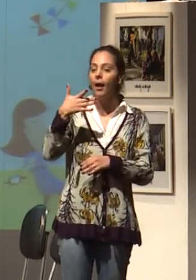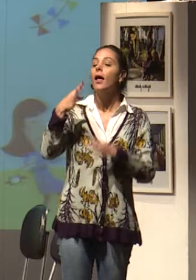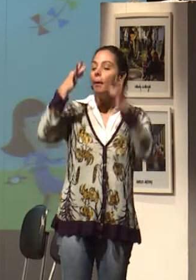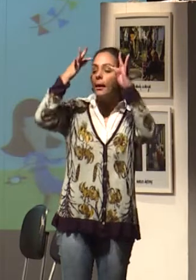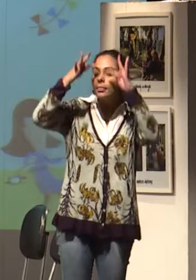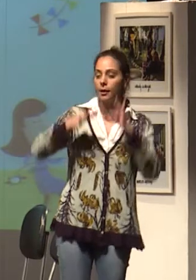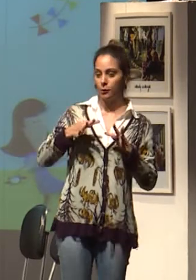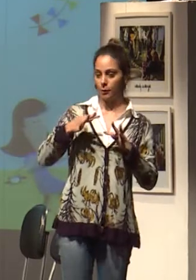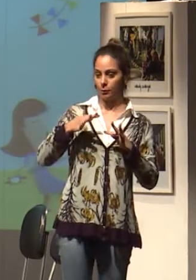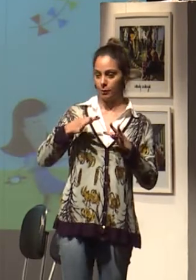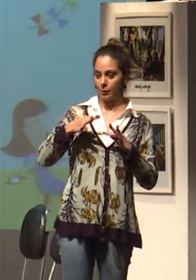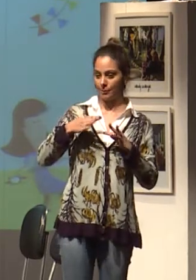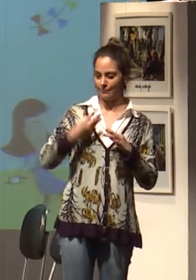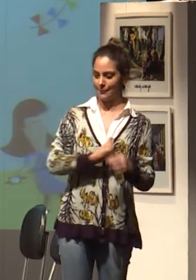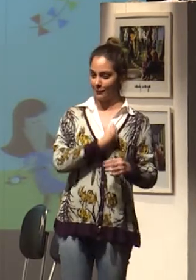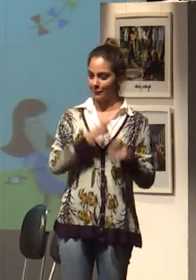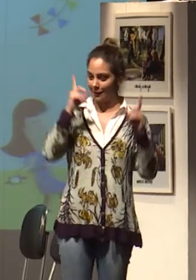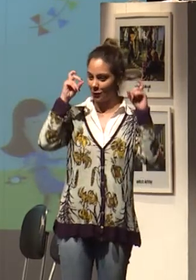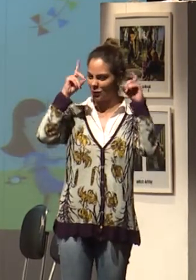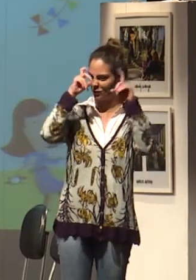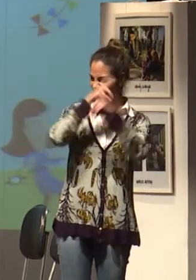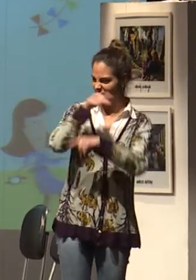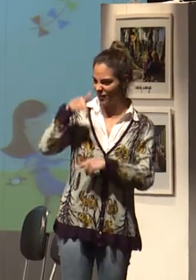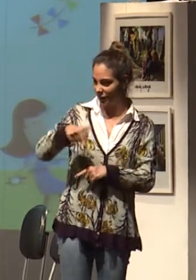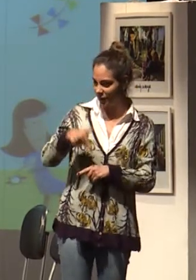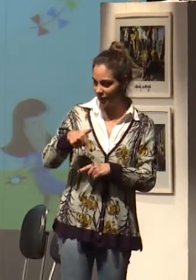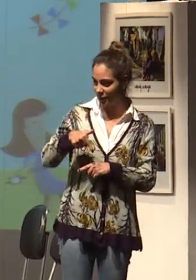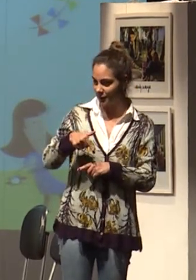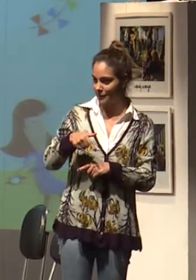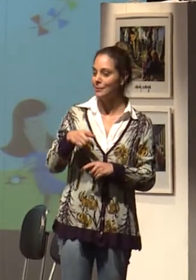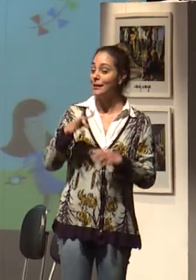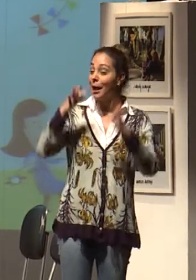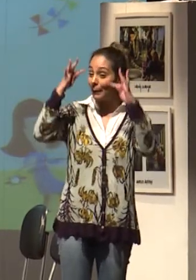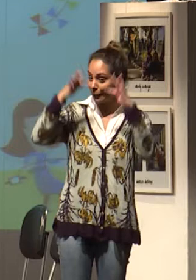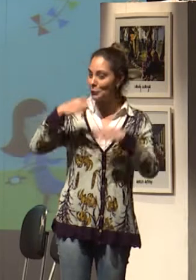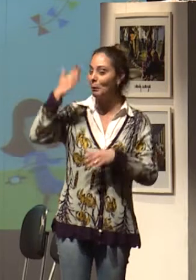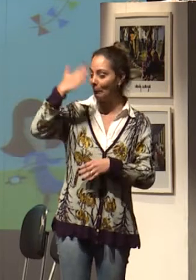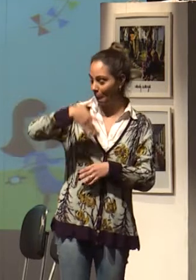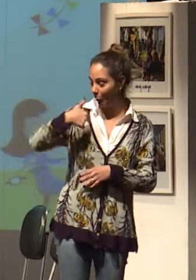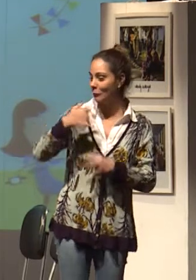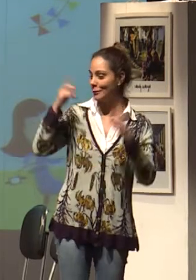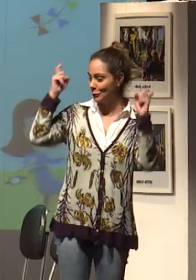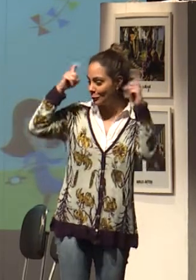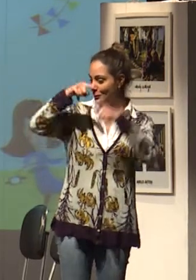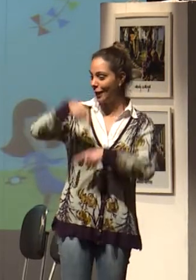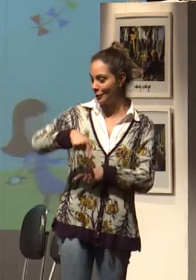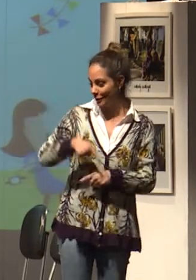ótima e ela sempre me respeitou, né, minha dificuldade, ela me testemunha da dificuldade que eu tinha aqui. Ela é a prova